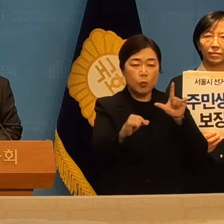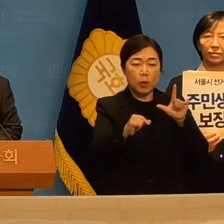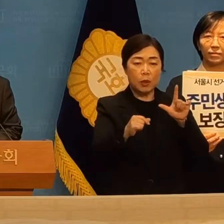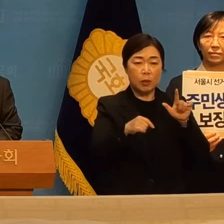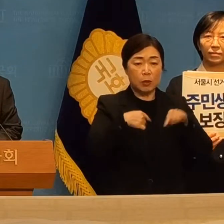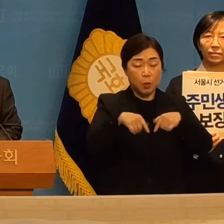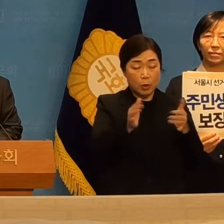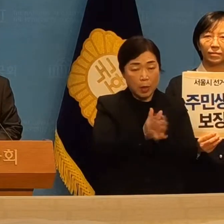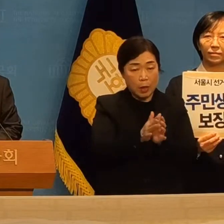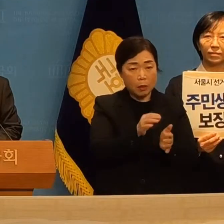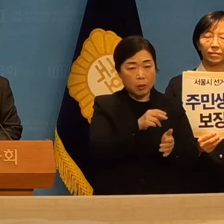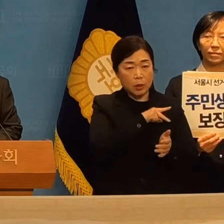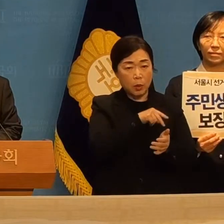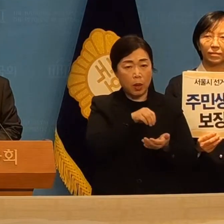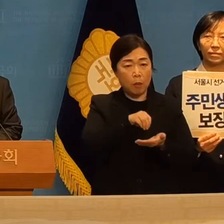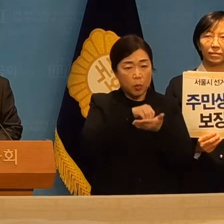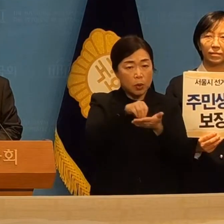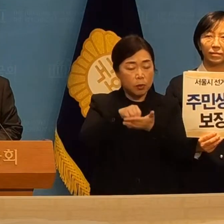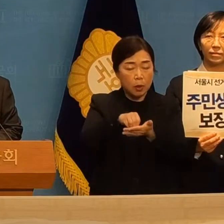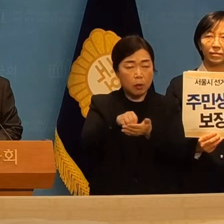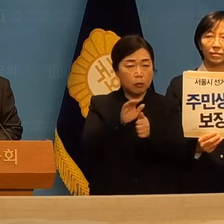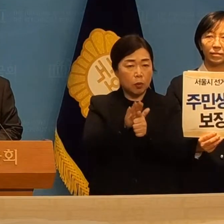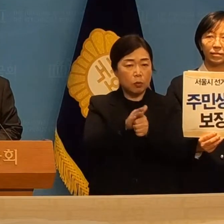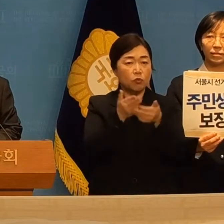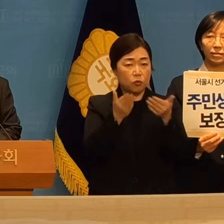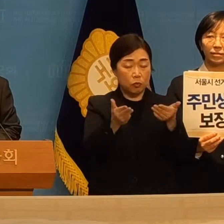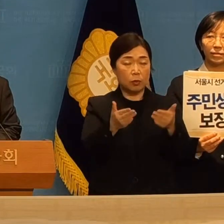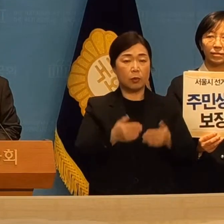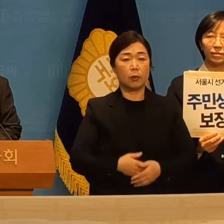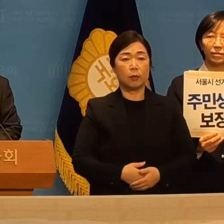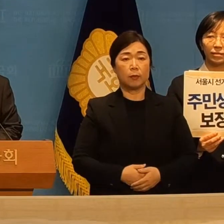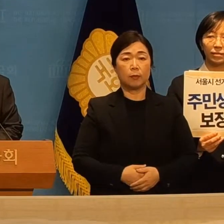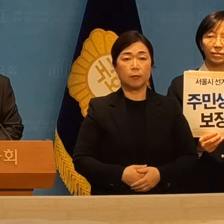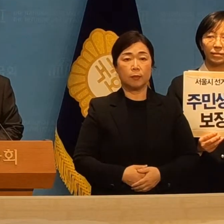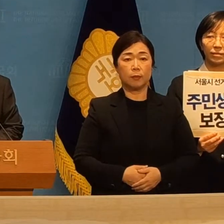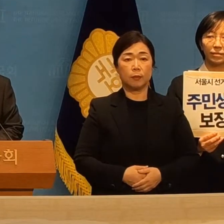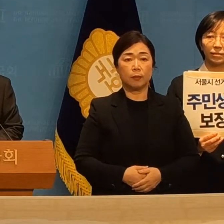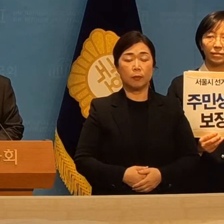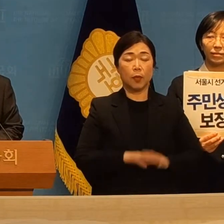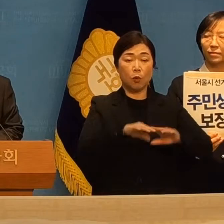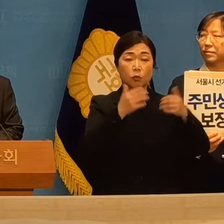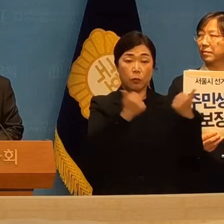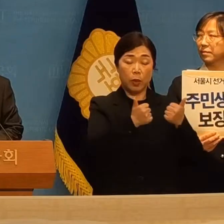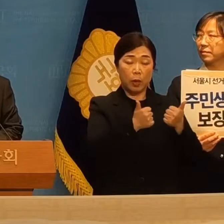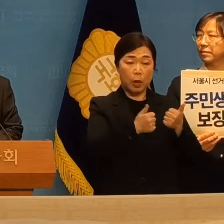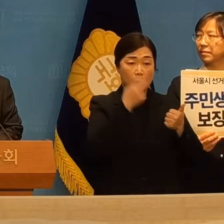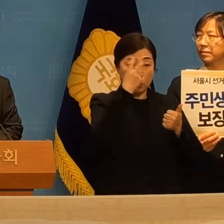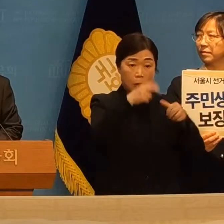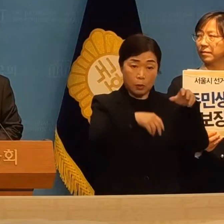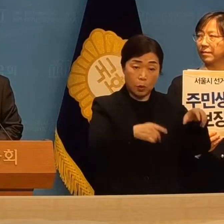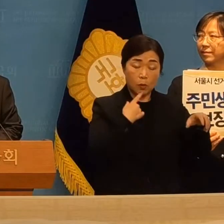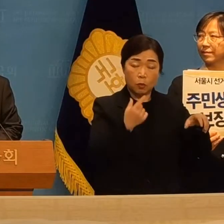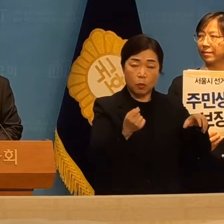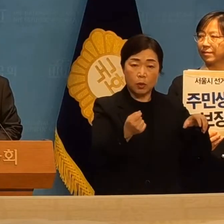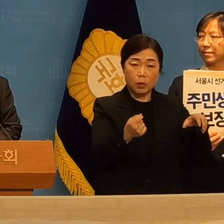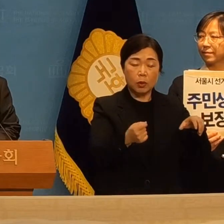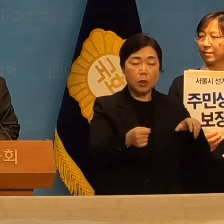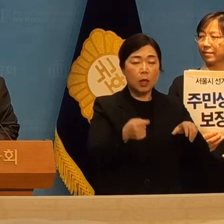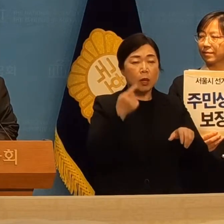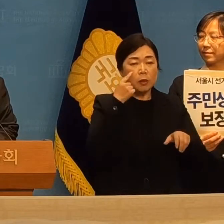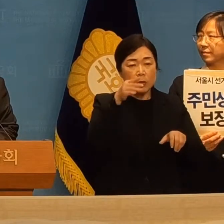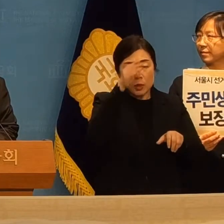지역정치 다양성을 보장하기 위한 제도적 시도였습니다. 국회 입법조사처 역시 시범 실시